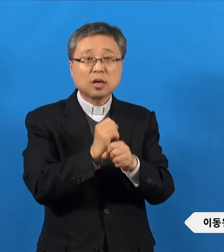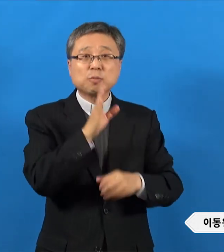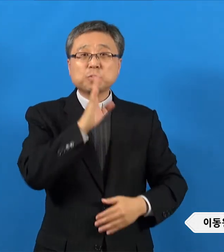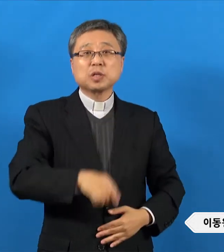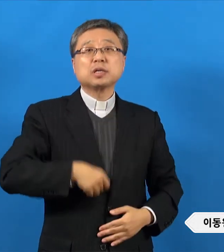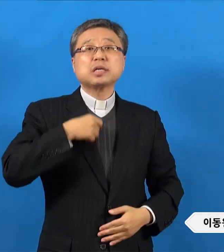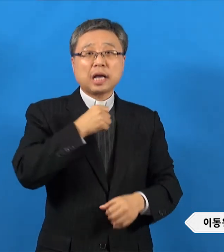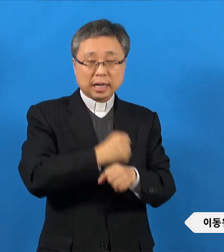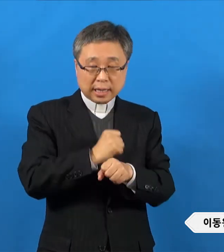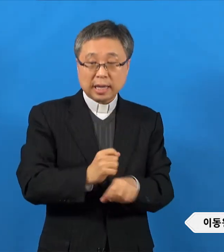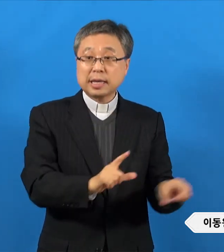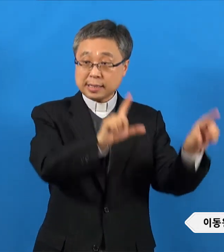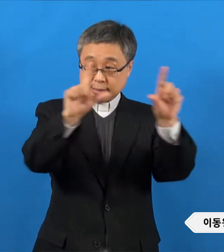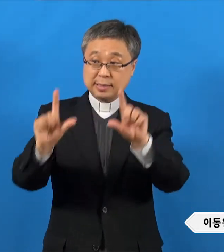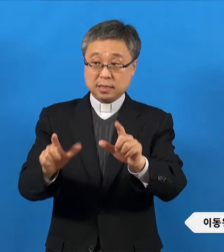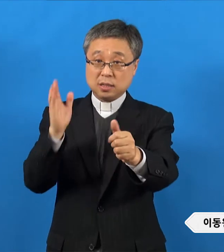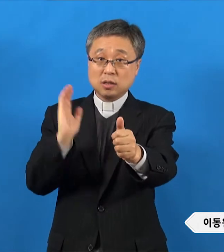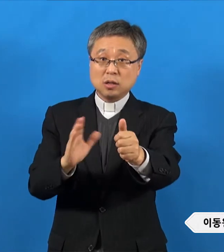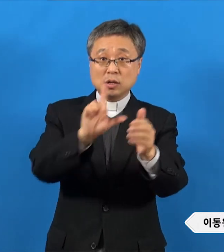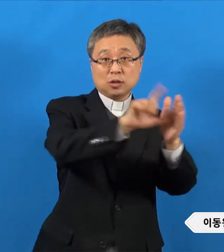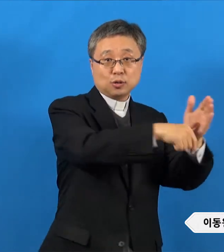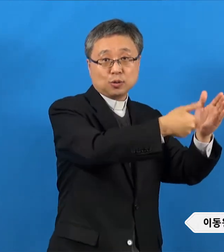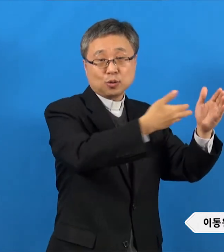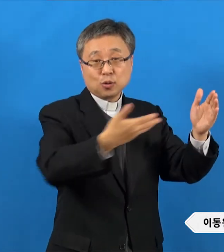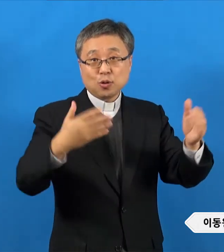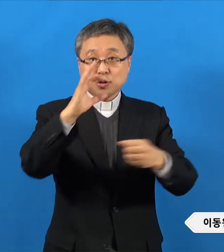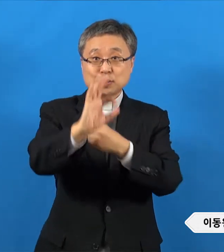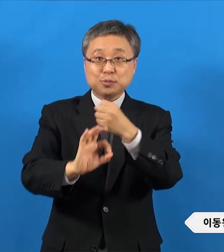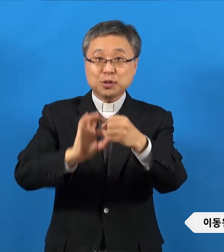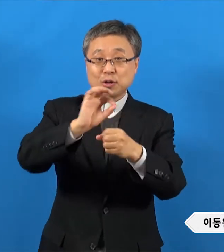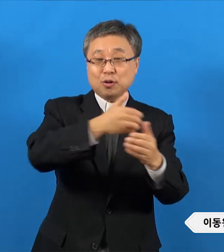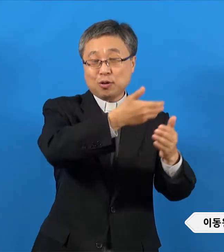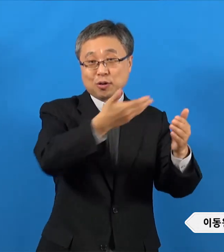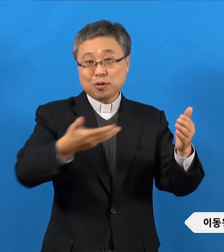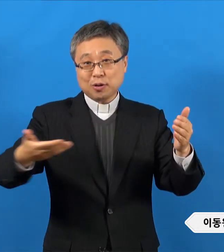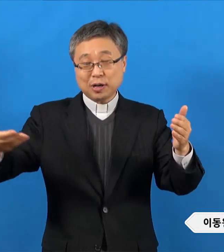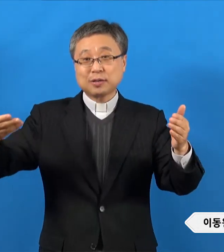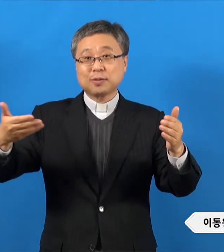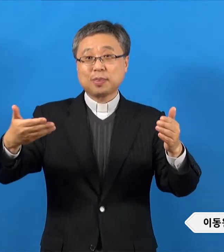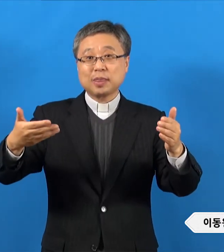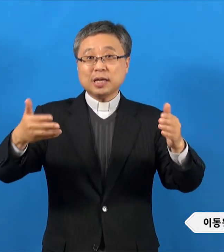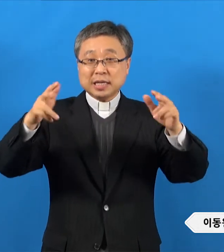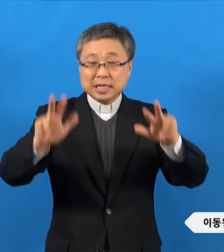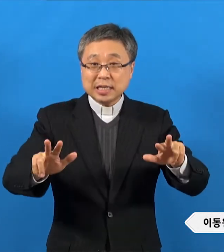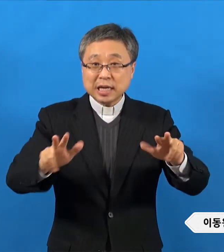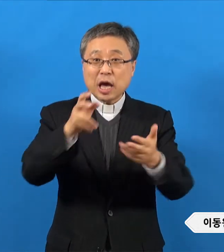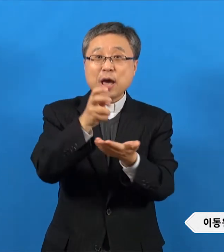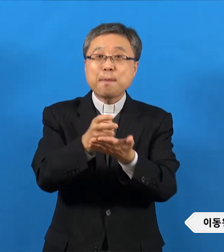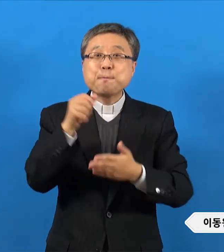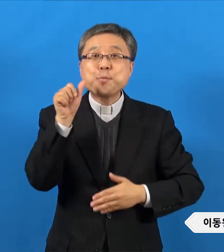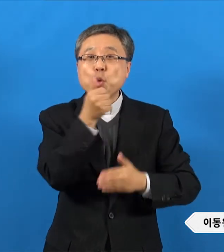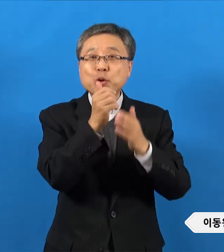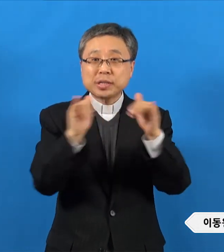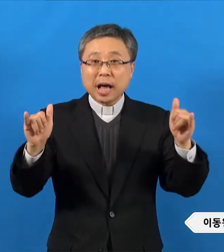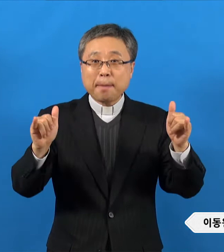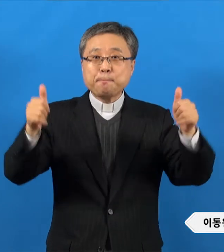정직하게 살게나. 세월이 흘러갑니다. 10년이 흘러갔어요. 자, 이 변호사가 판사가 됩니다.